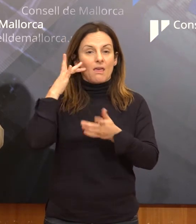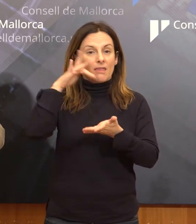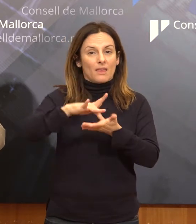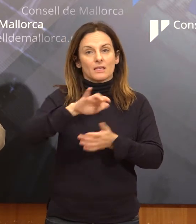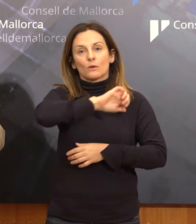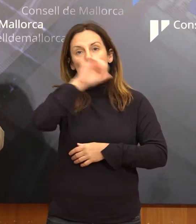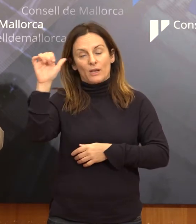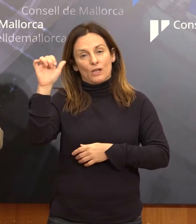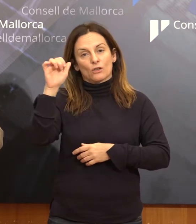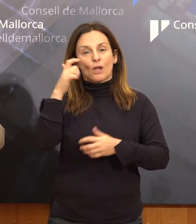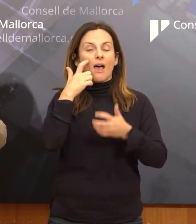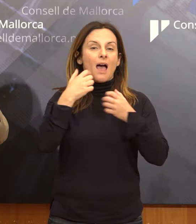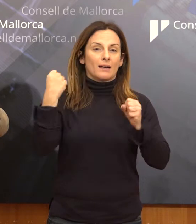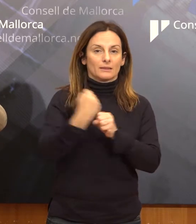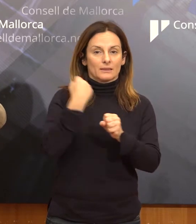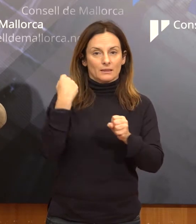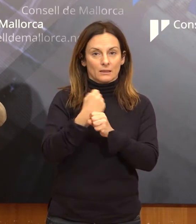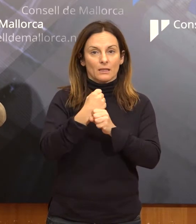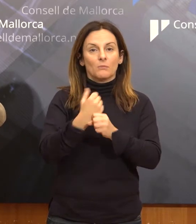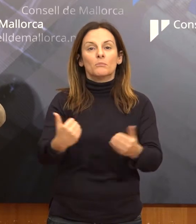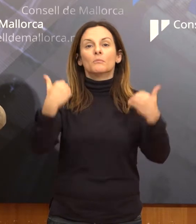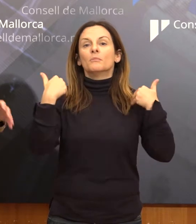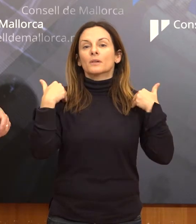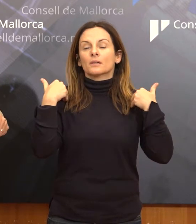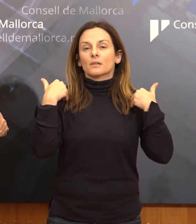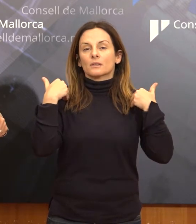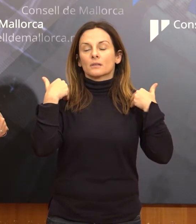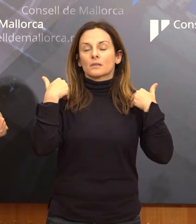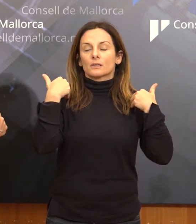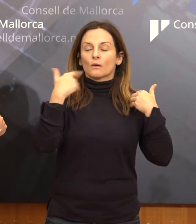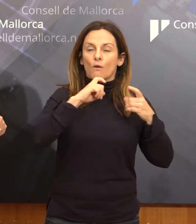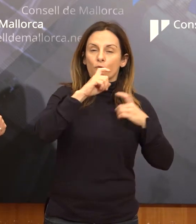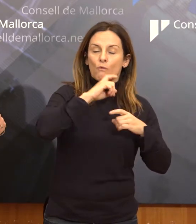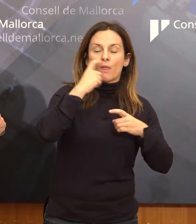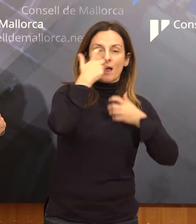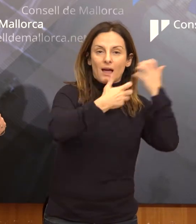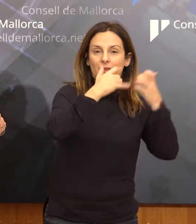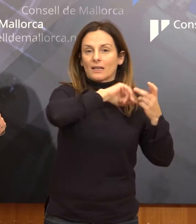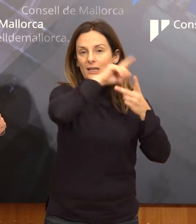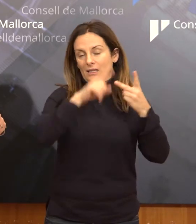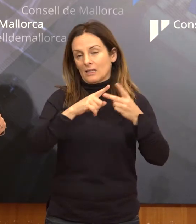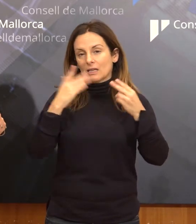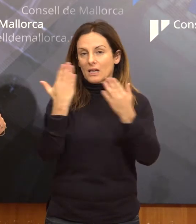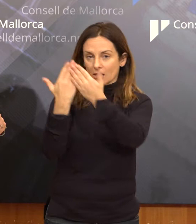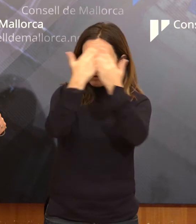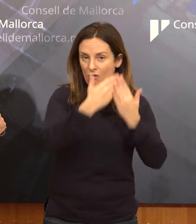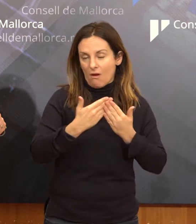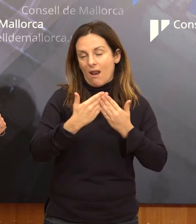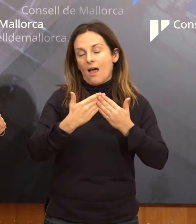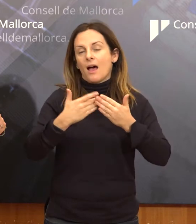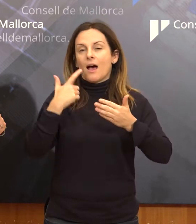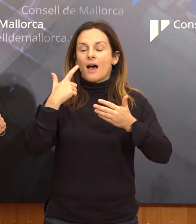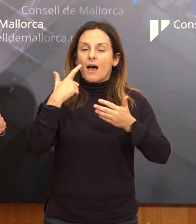promueve desde fundesarte la escuela de organización industrial toda la actividad que se realizarán hoy en día son